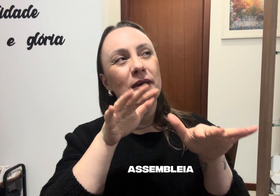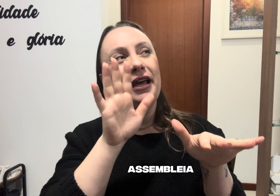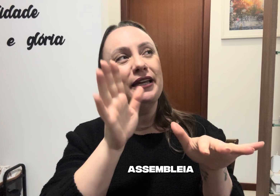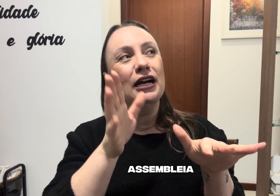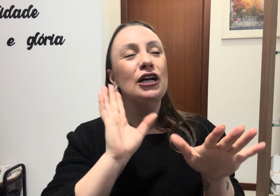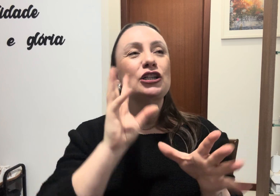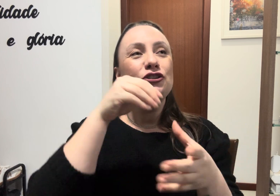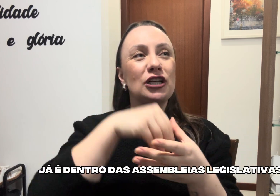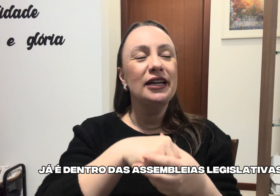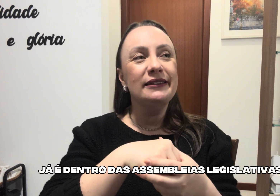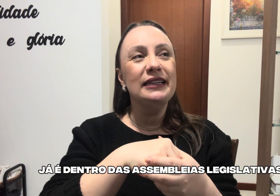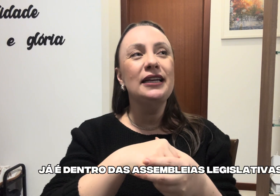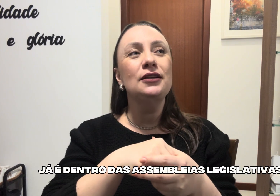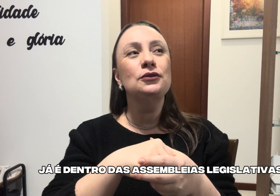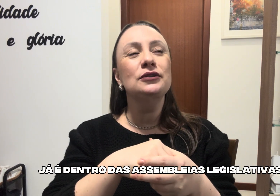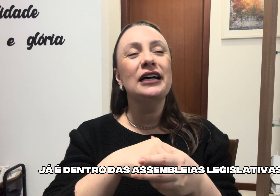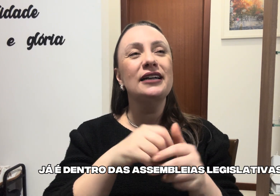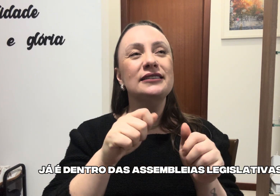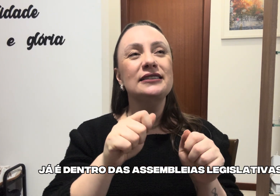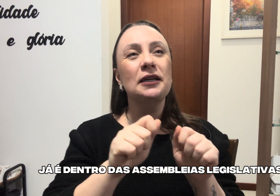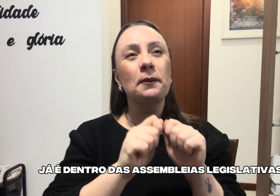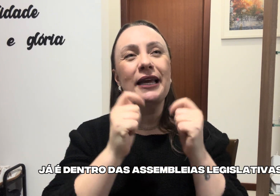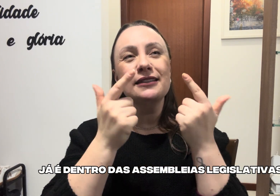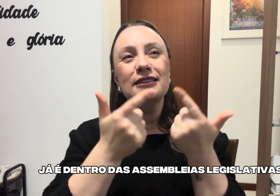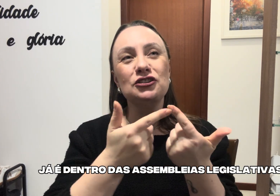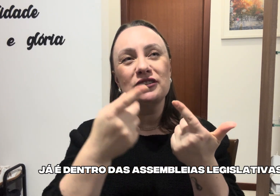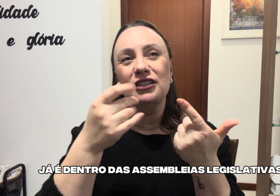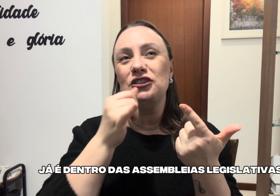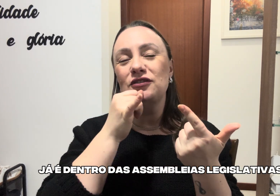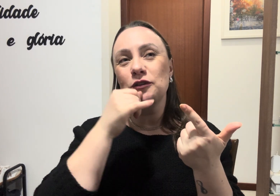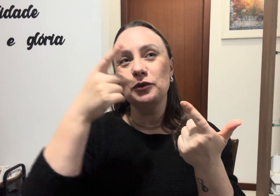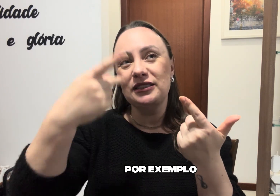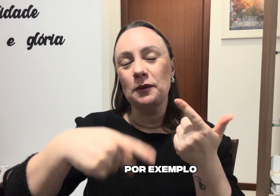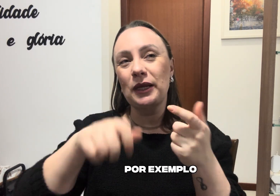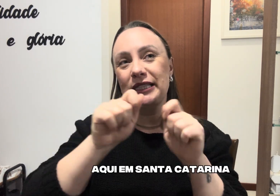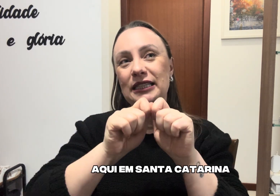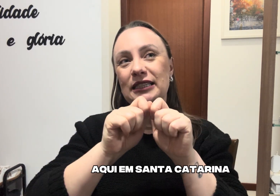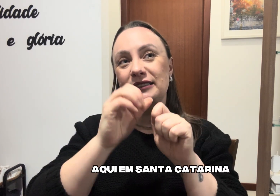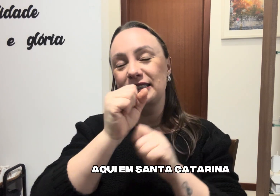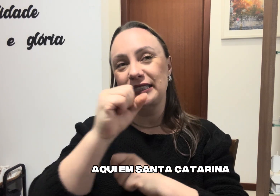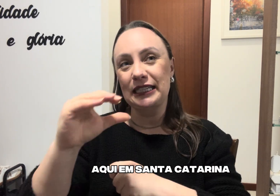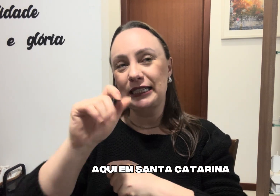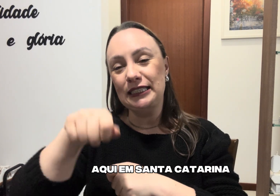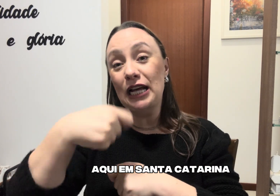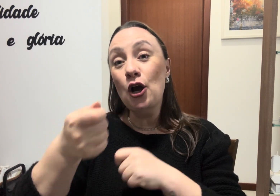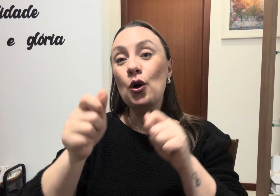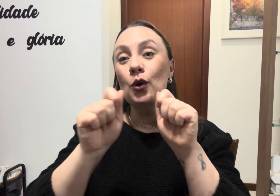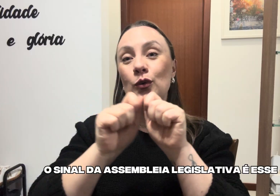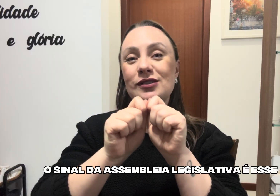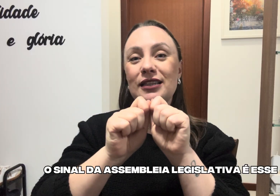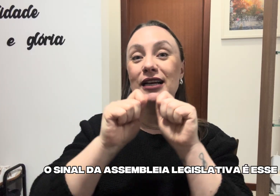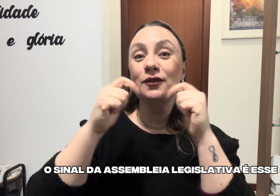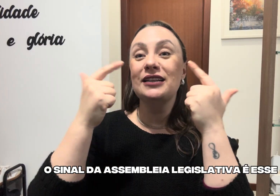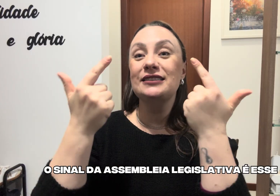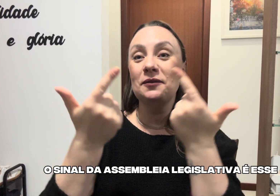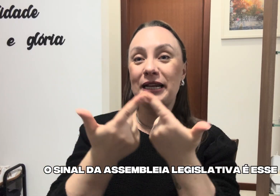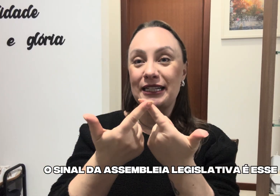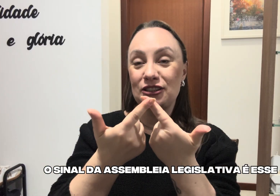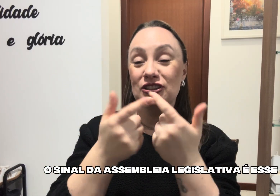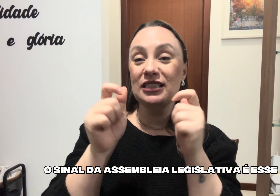assembleia já é dentro das assembleias legislativas, por exemplo, aqui em Santa Catarina, o sinal da Assembleia